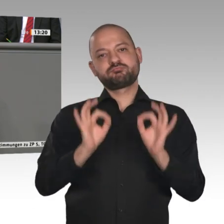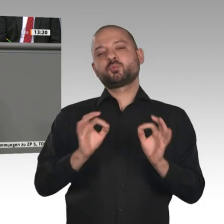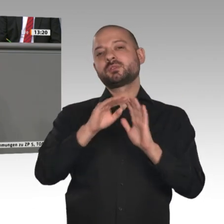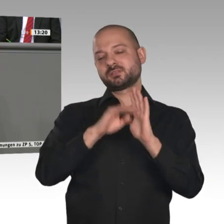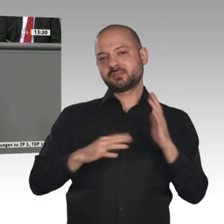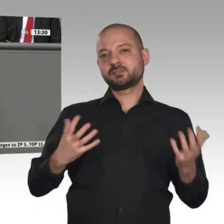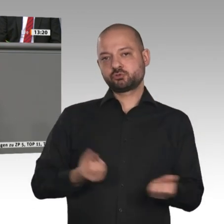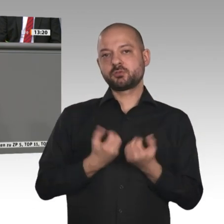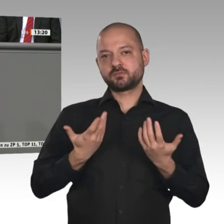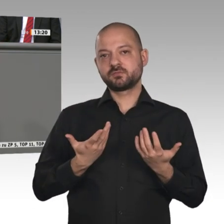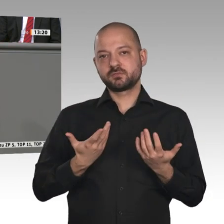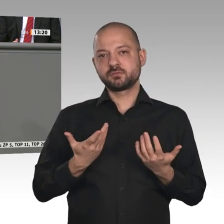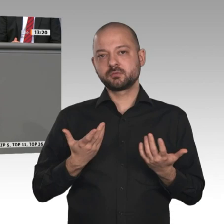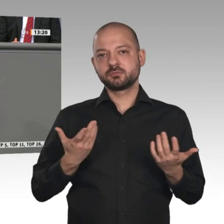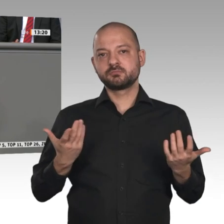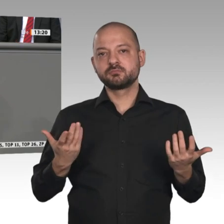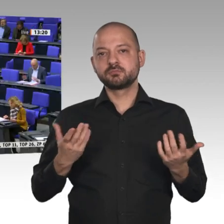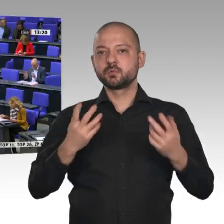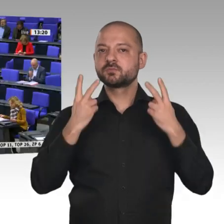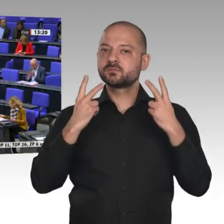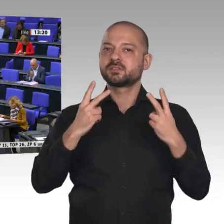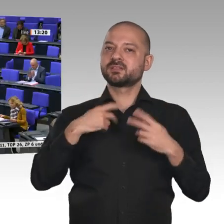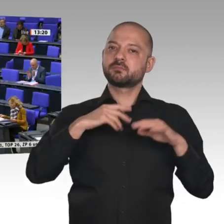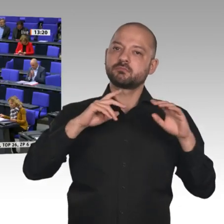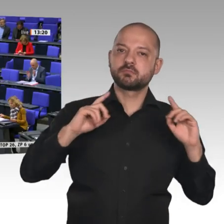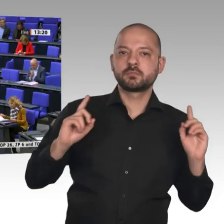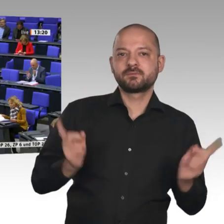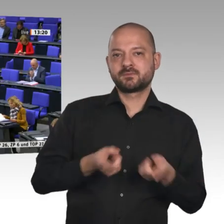Neuem die Dinge gut zu machen. Vielen Dank.